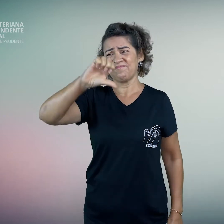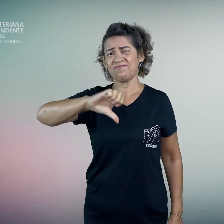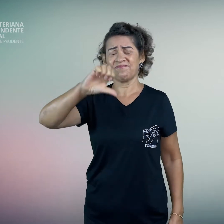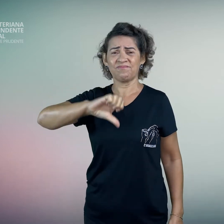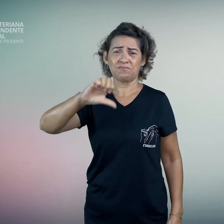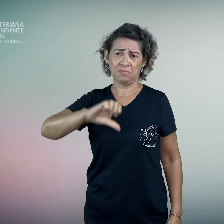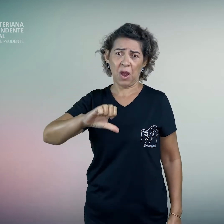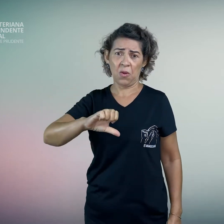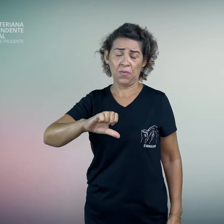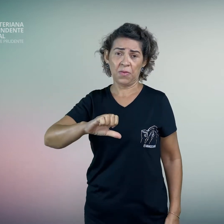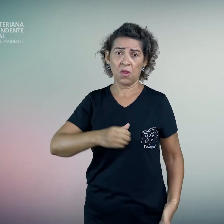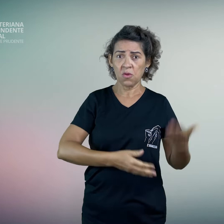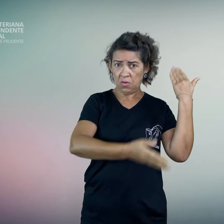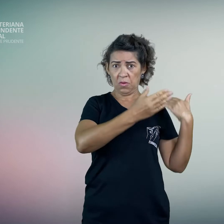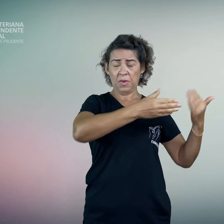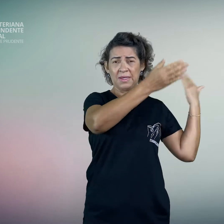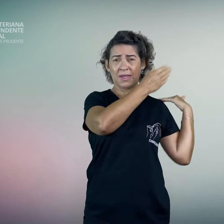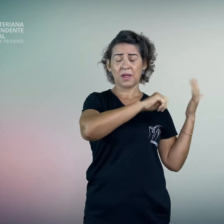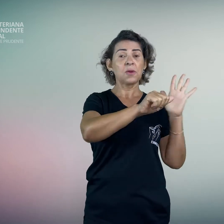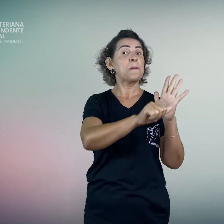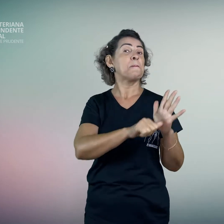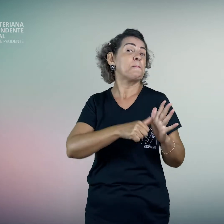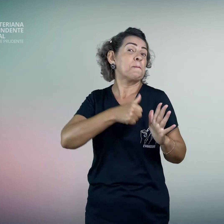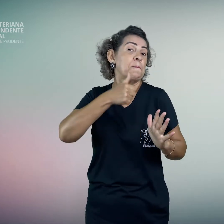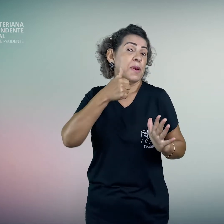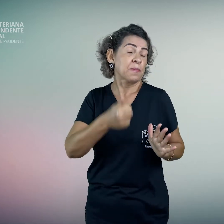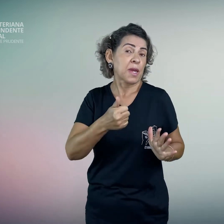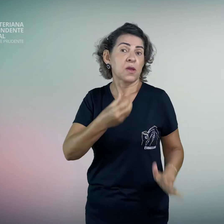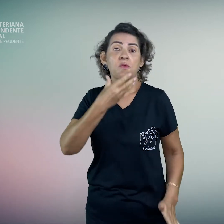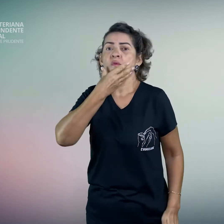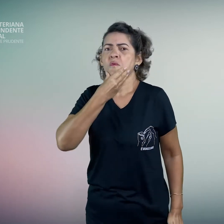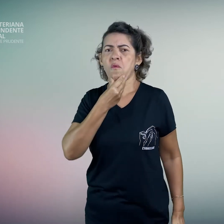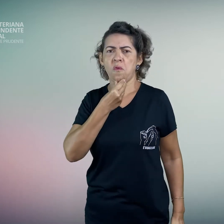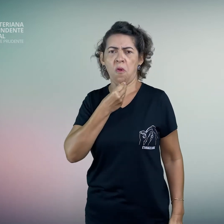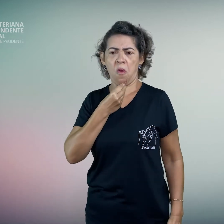diz que ele era um guerreiro valente, porém filho de uma prostituta.